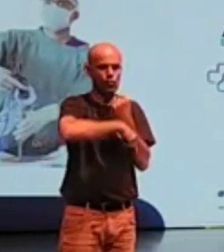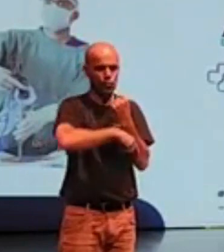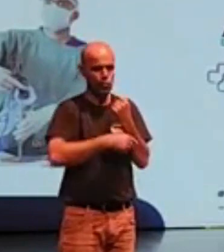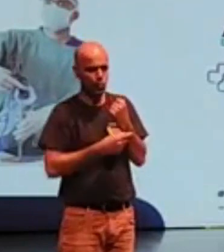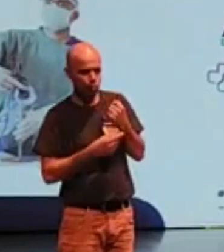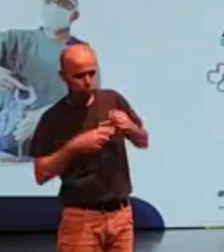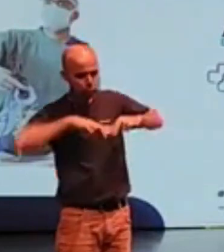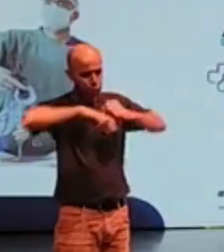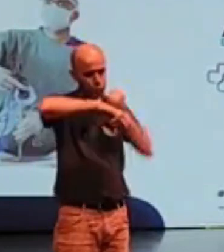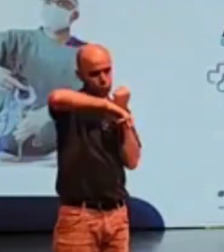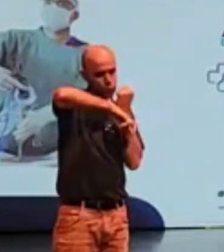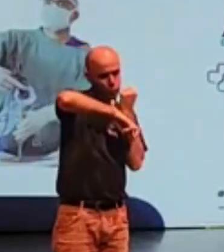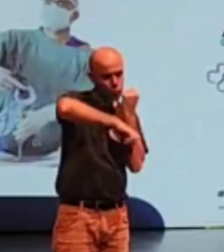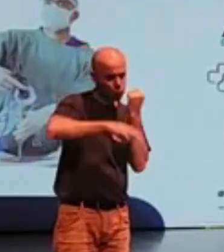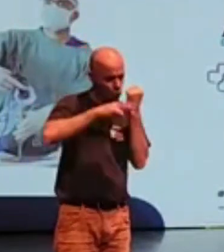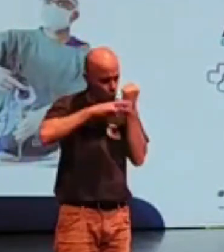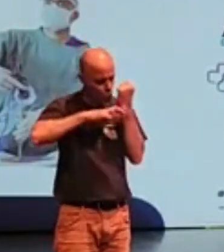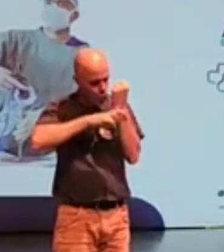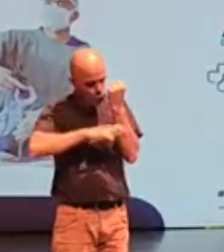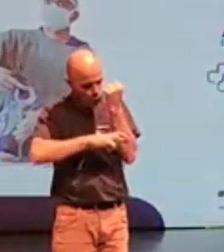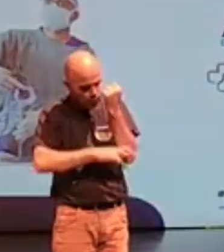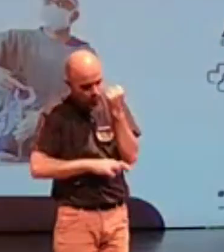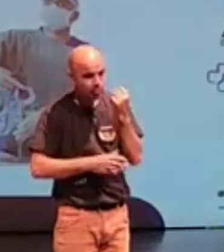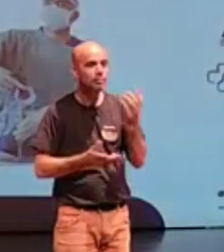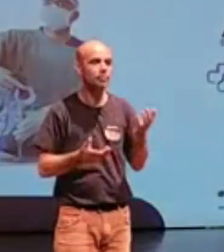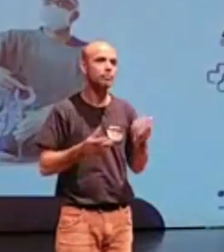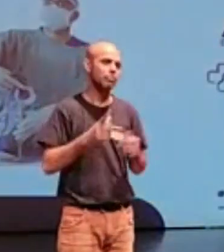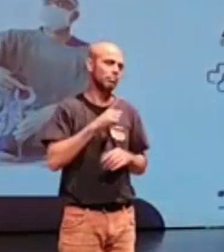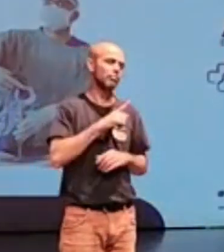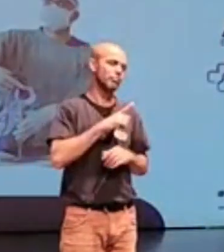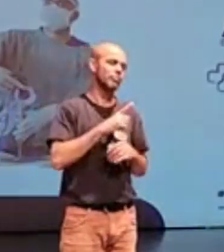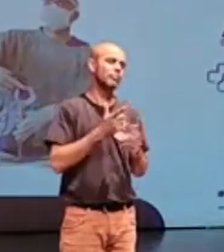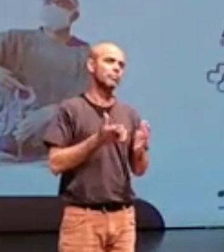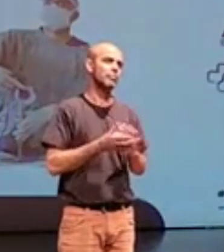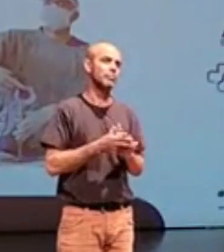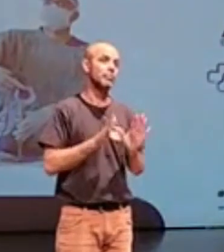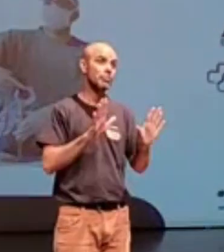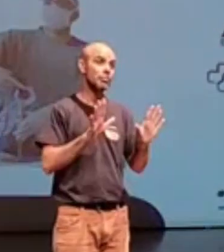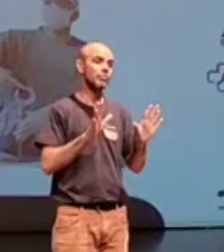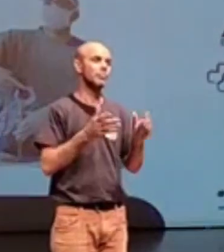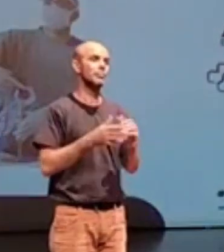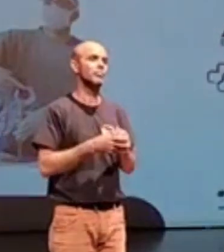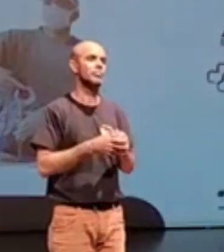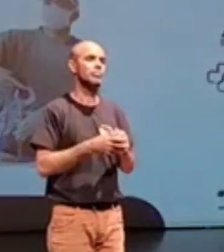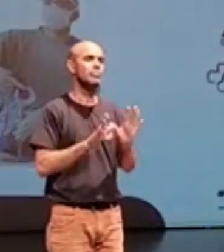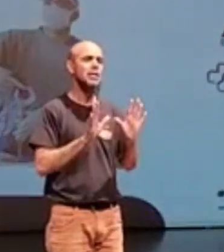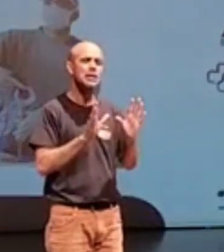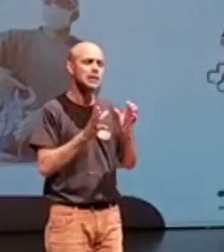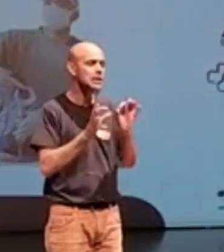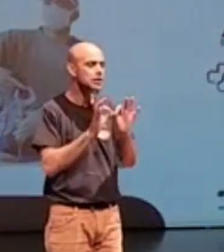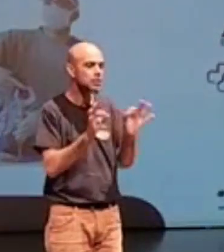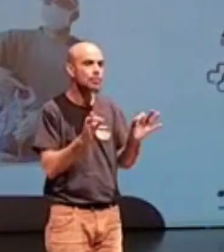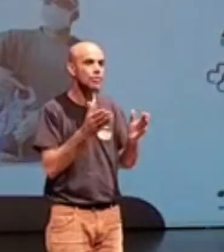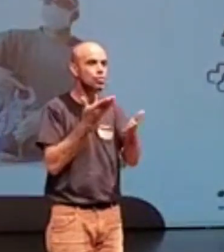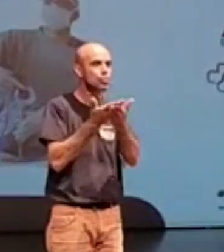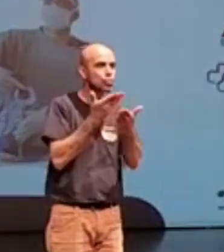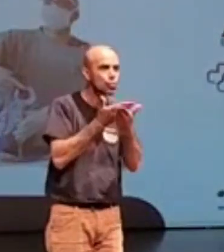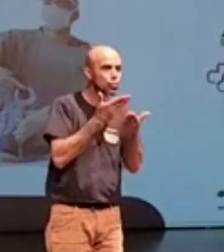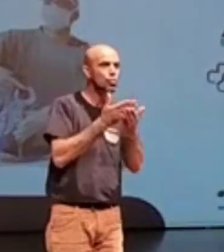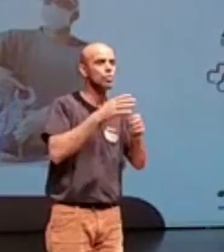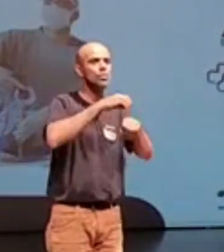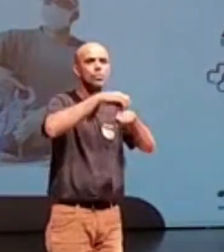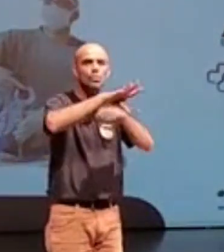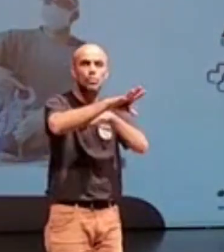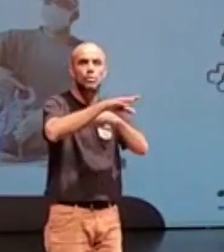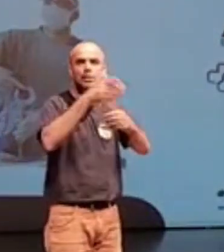faço, que a Priscila comentou comigo para eu comentar com vocês, que isso existe. Mas basicamente o que eu falo sempre é: estudem,